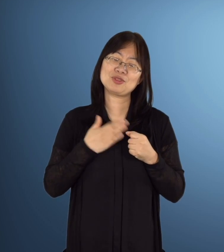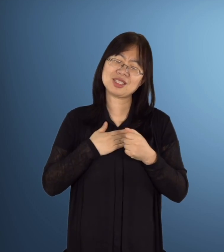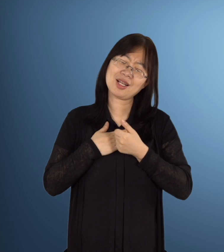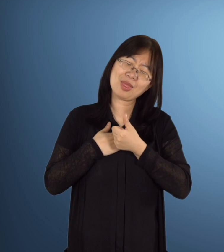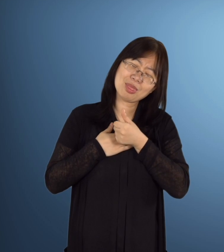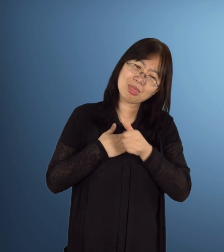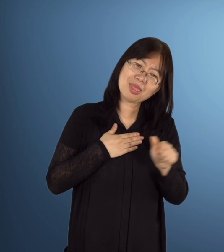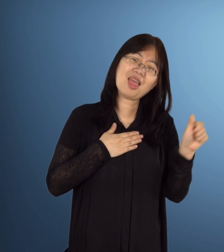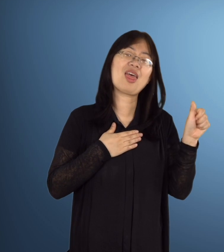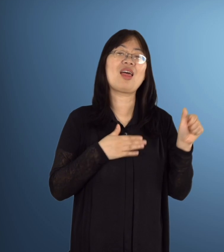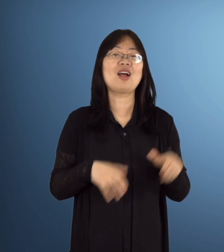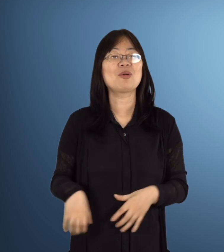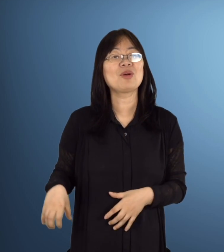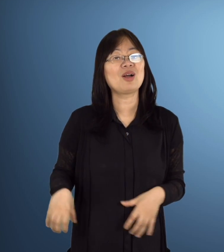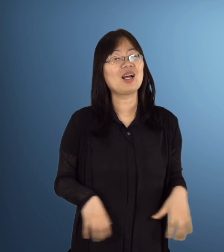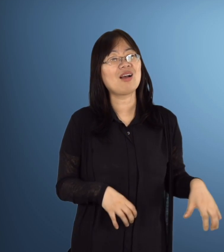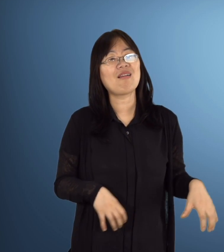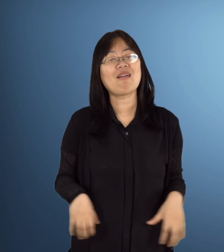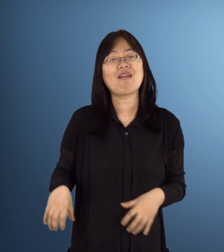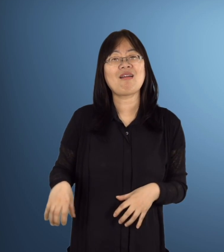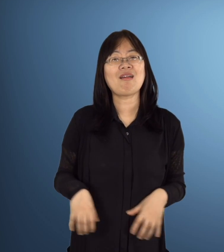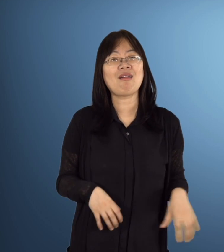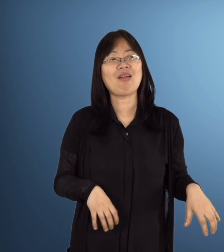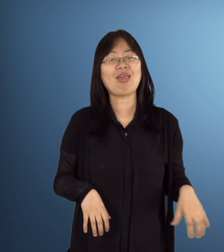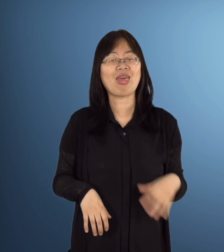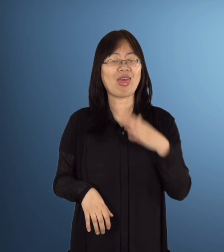돌아서고 머뭇거리고 지분거리고